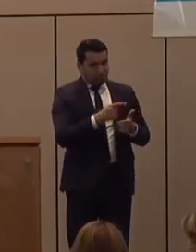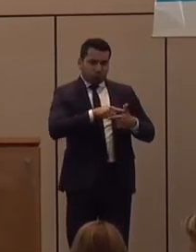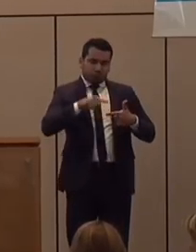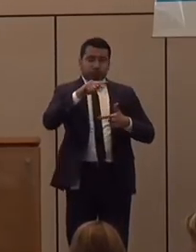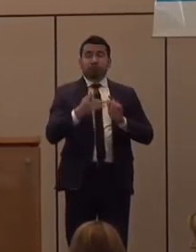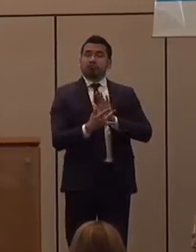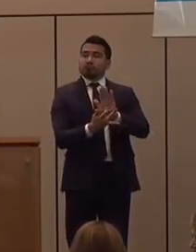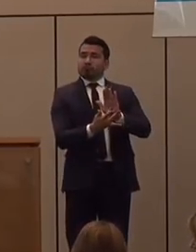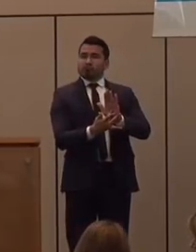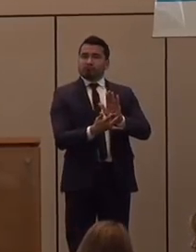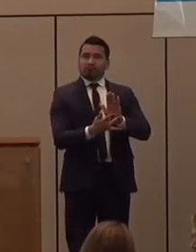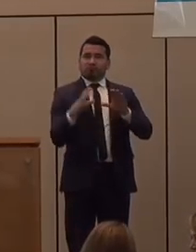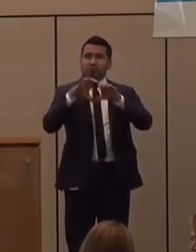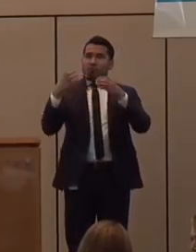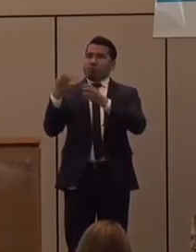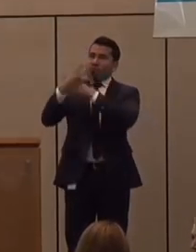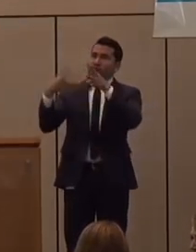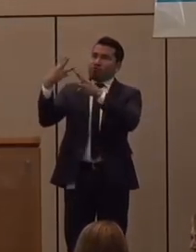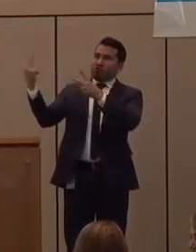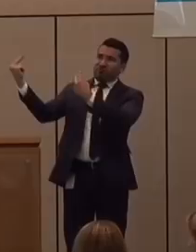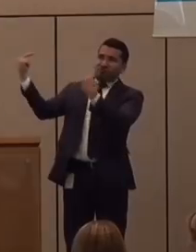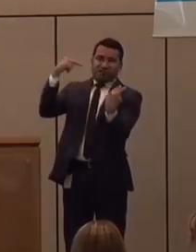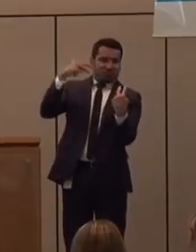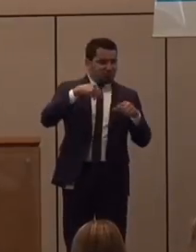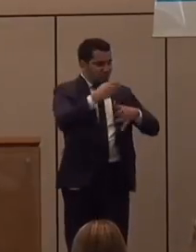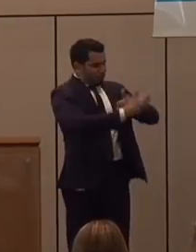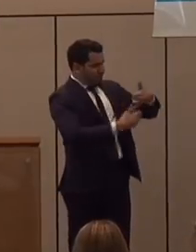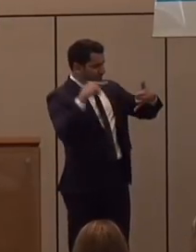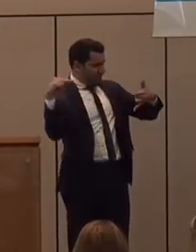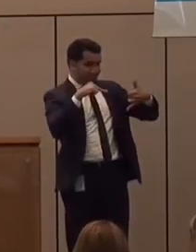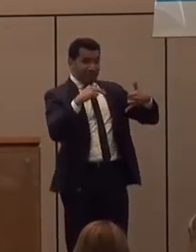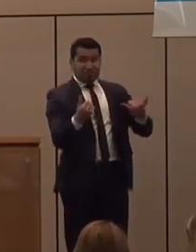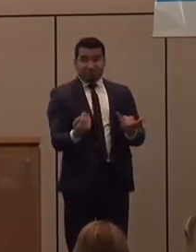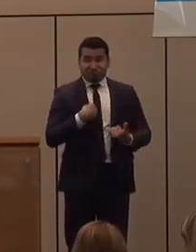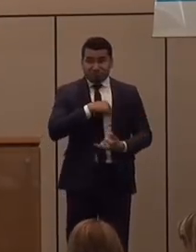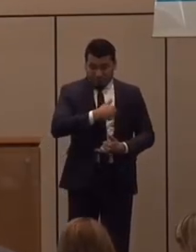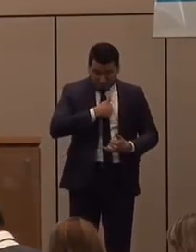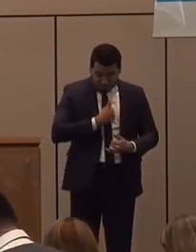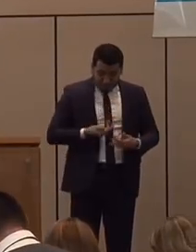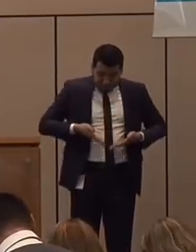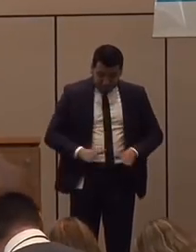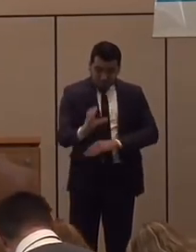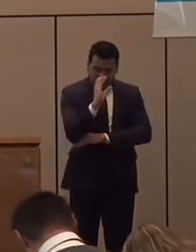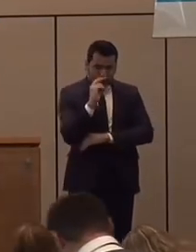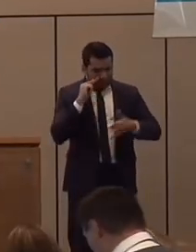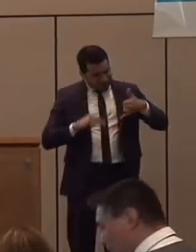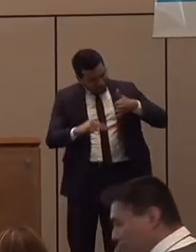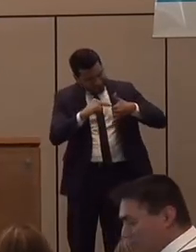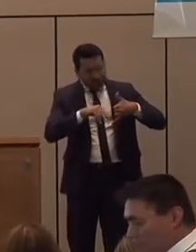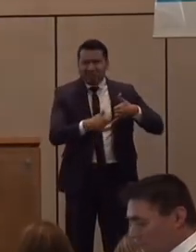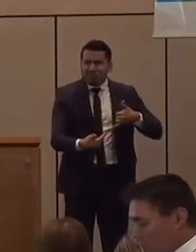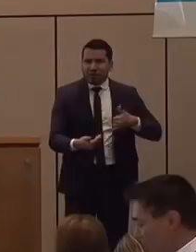más como el mundo está viendo a colombia y espero que como los colombianos nos estamos viendo nosotros mismos